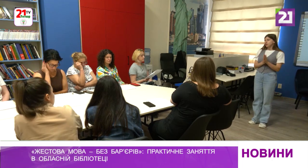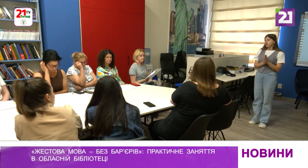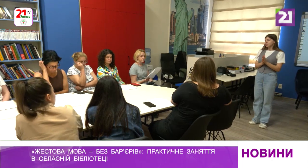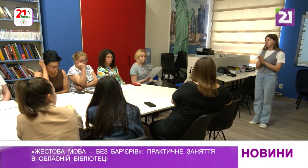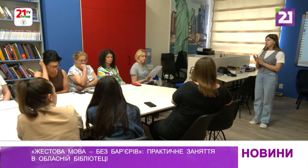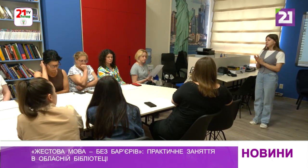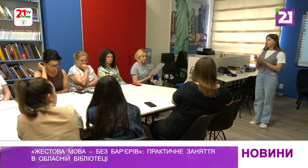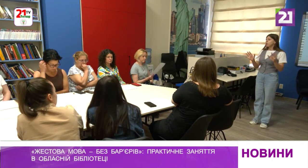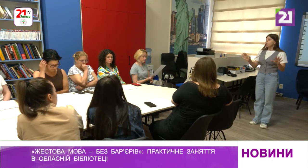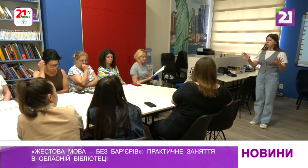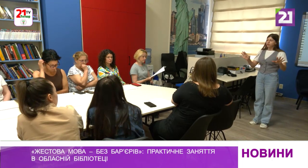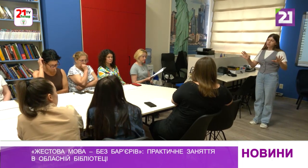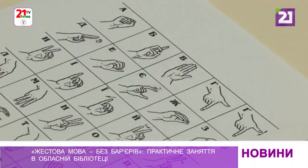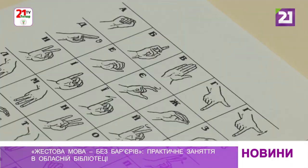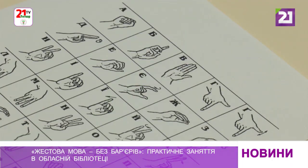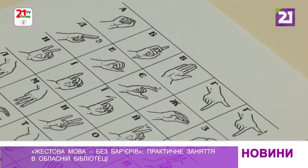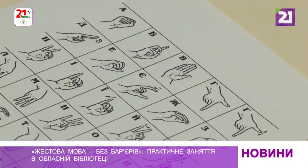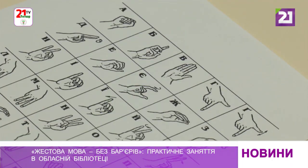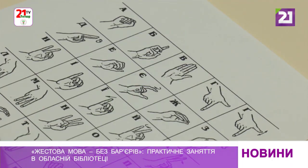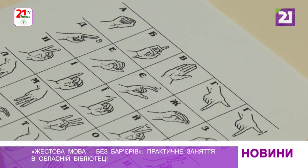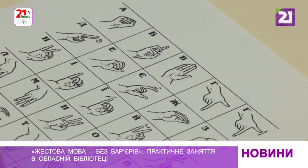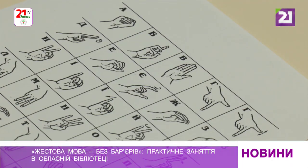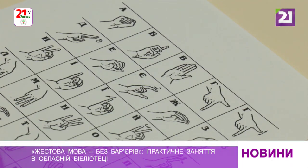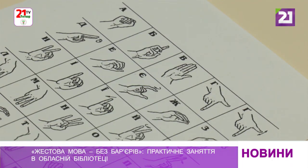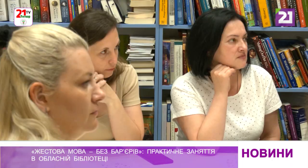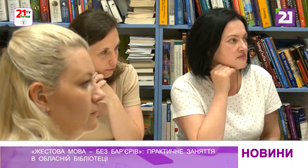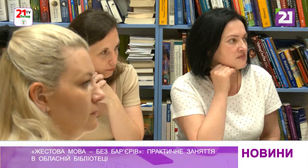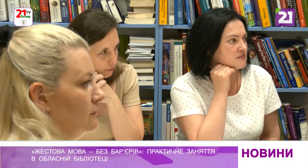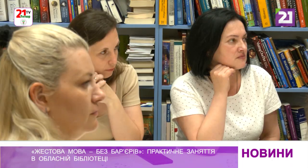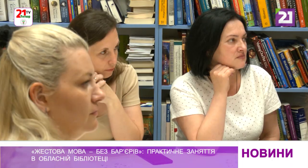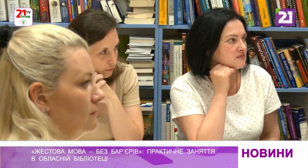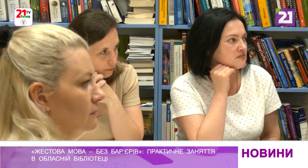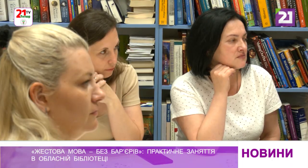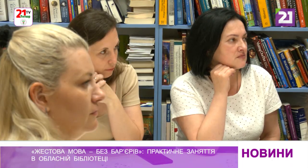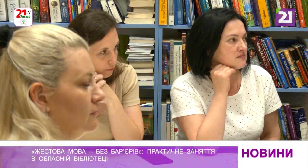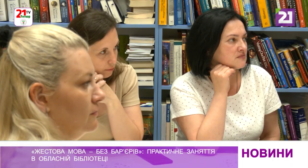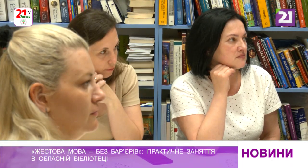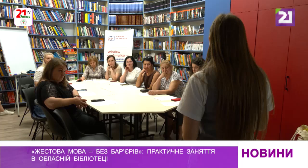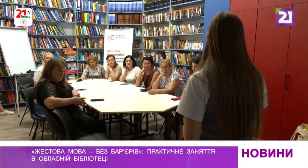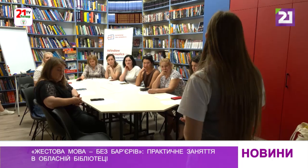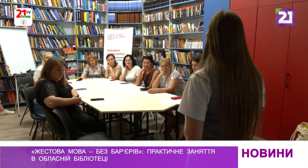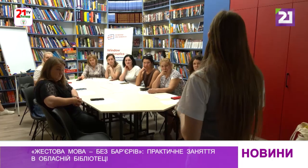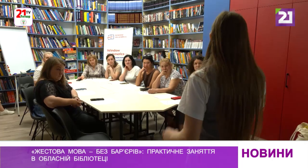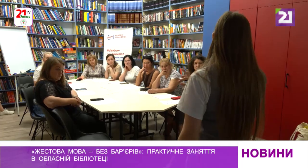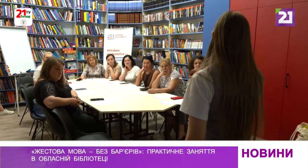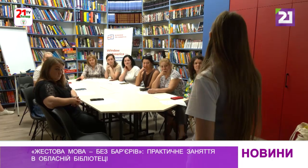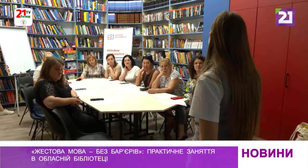Жестова мова без бар'єрів. Практичне заняття під такою назвою провели в Закарпатській обласній науковій бібліотеці. Ініціаторка